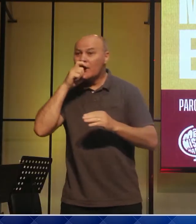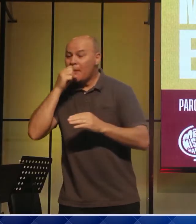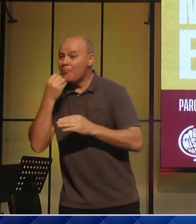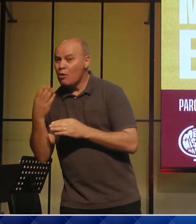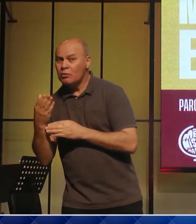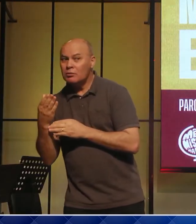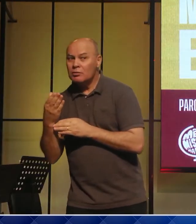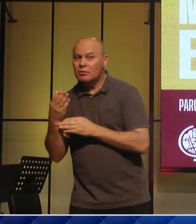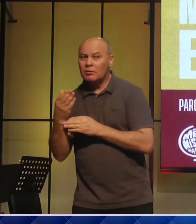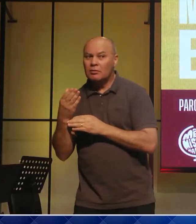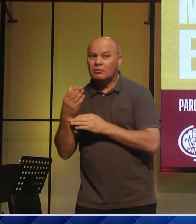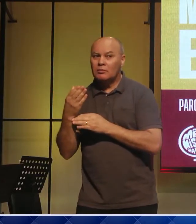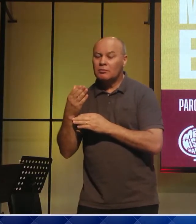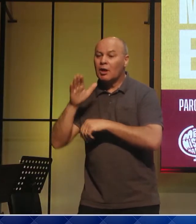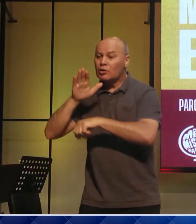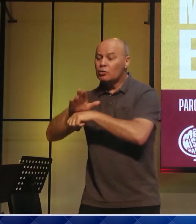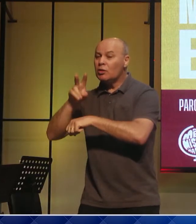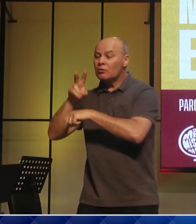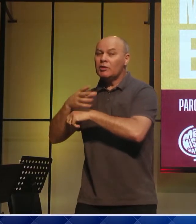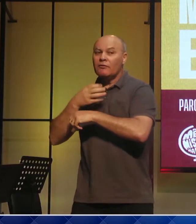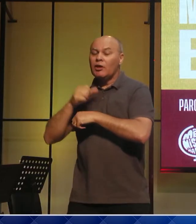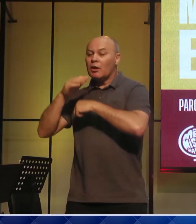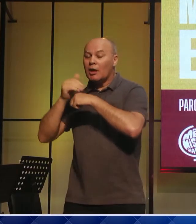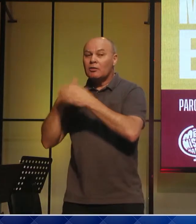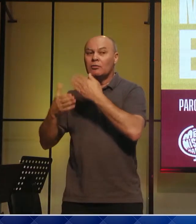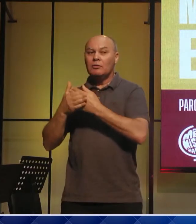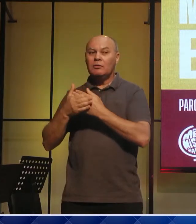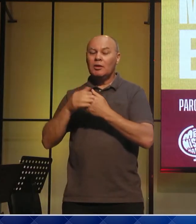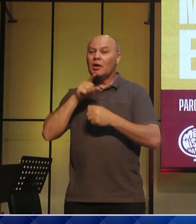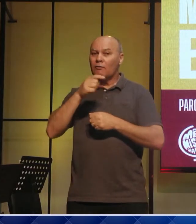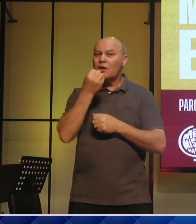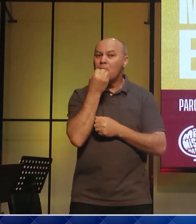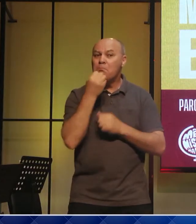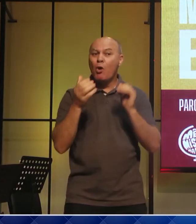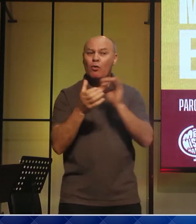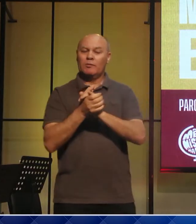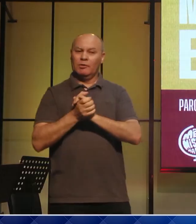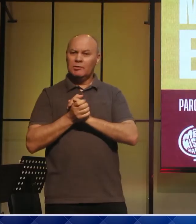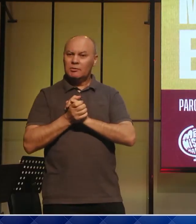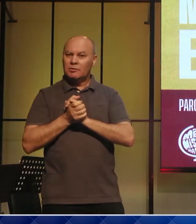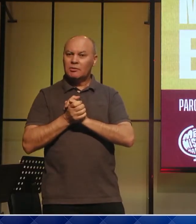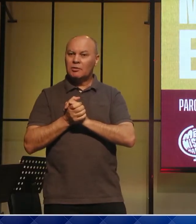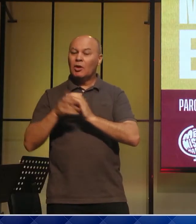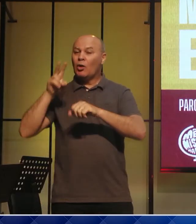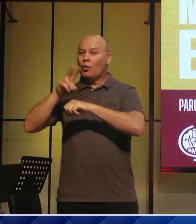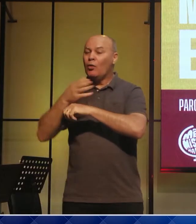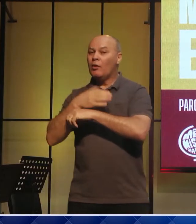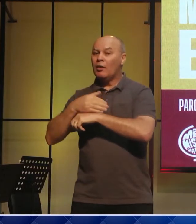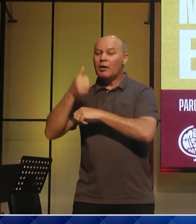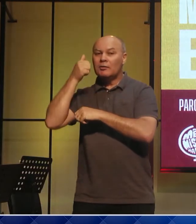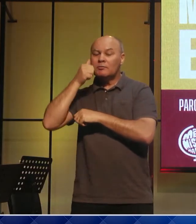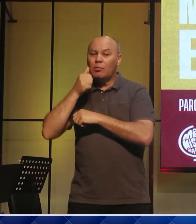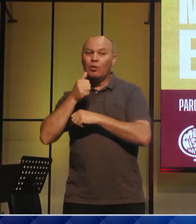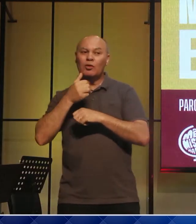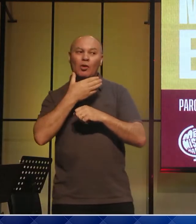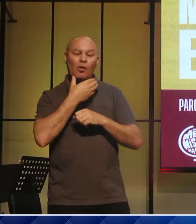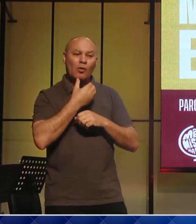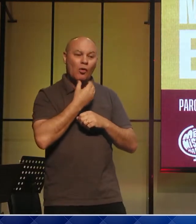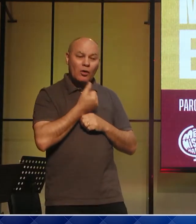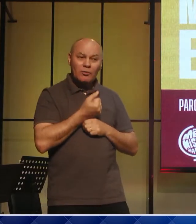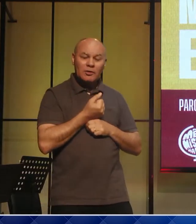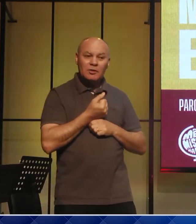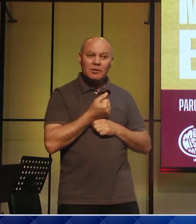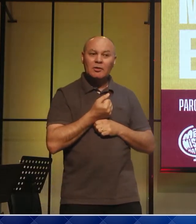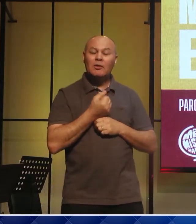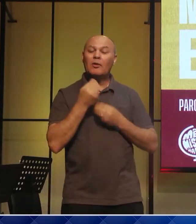Melhore. Pastor, como? Eu e você somos quem? Nós somos a casa do